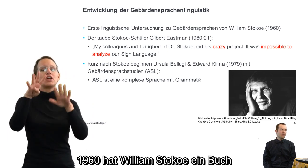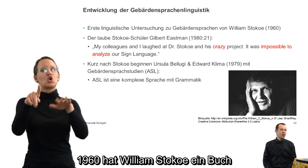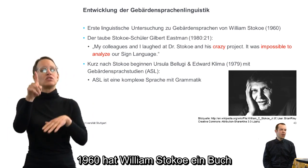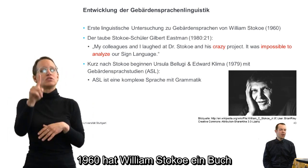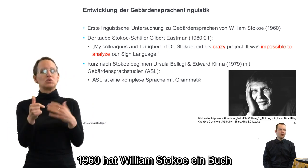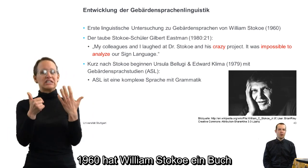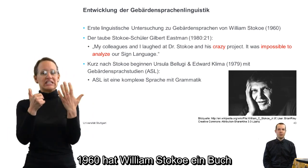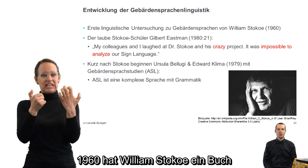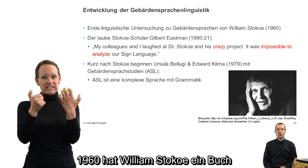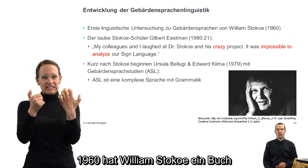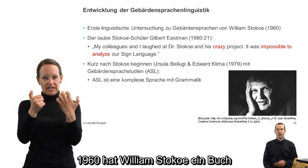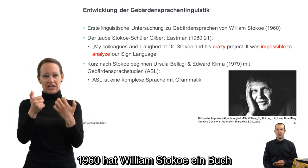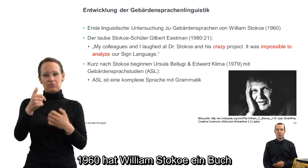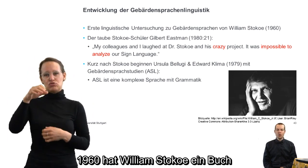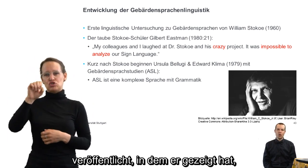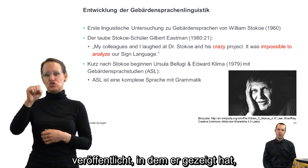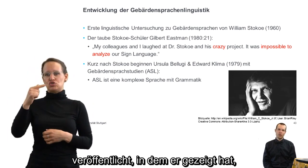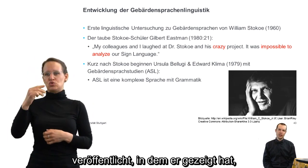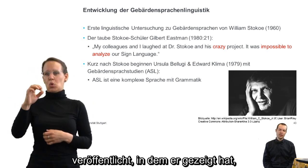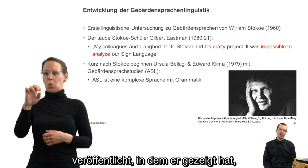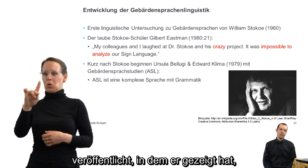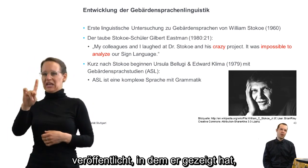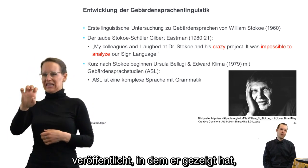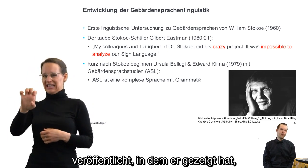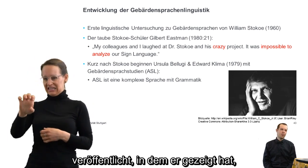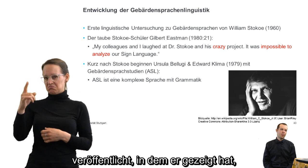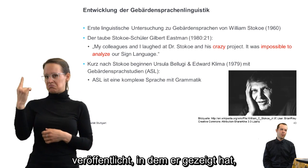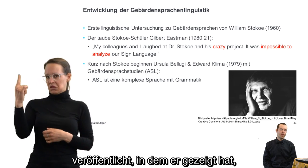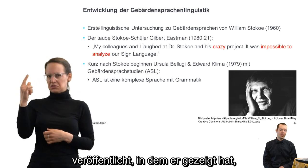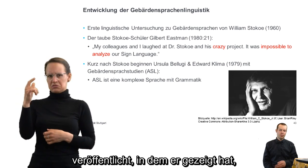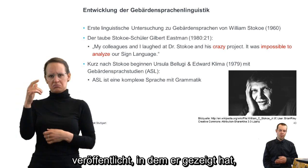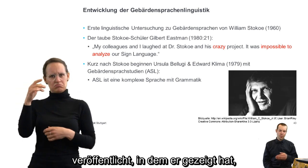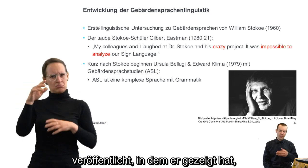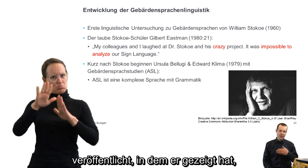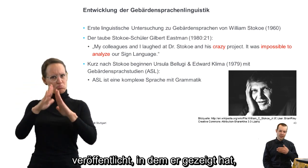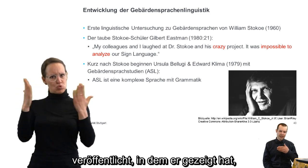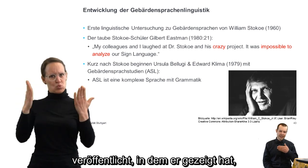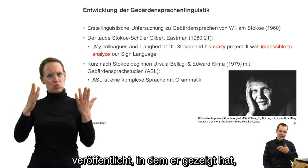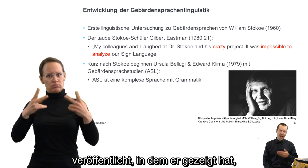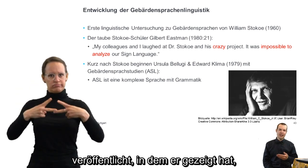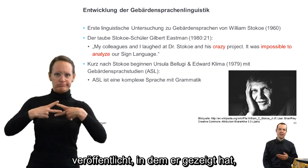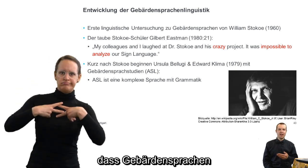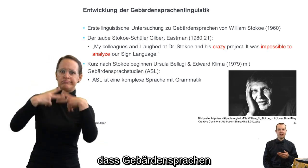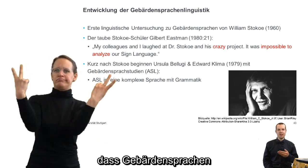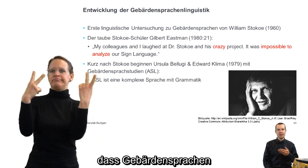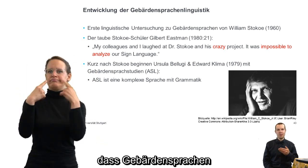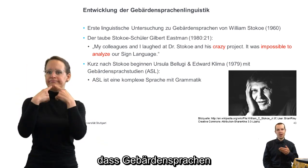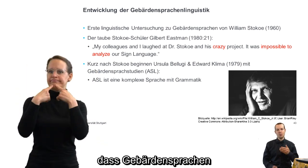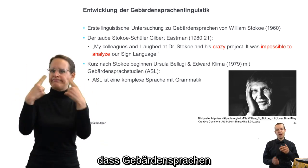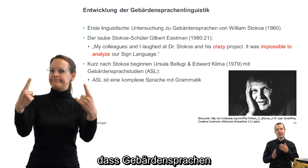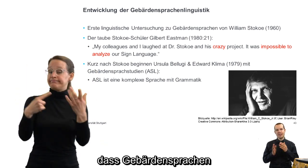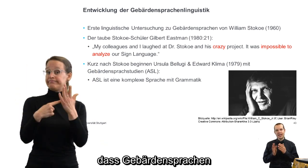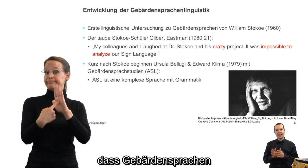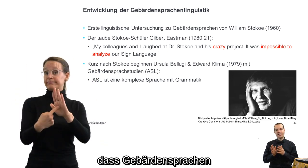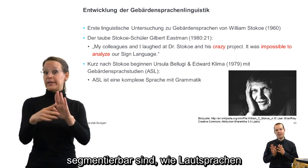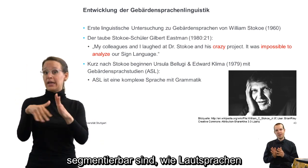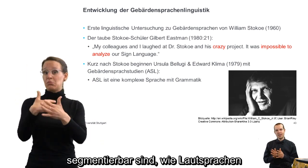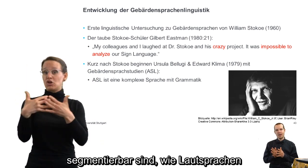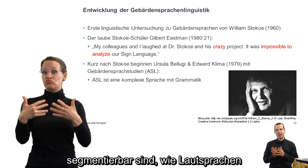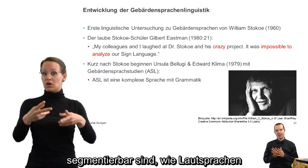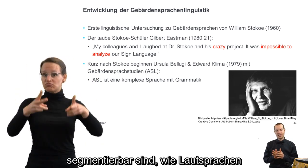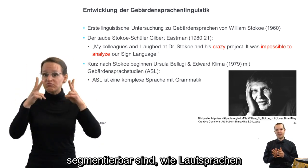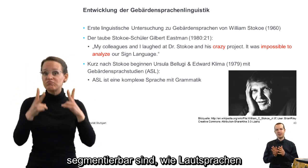1960 hat William Stoke hier ein Buch veröffentlicht, in dem er gezeigt hat, dass Gebärdensprachen tatsächlich